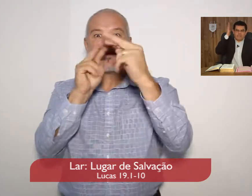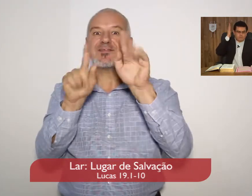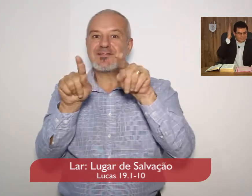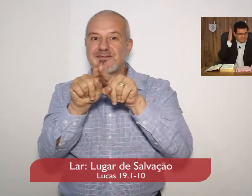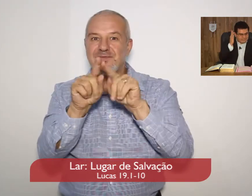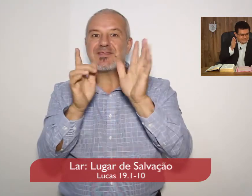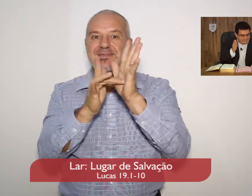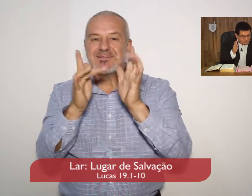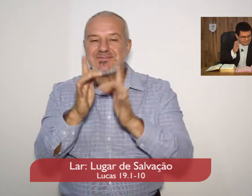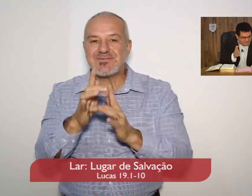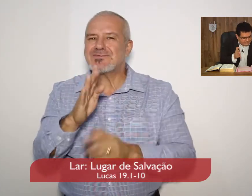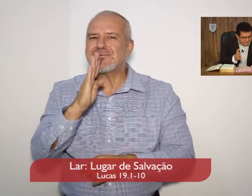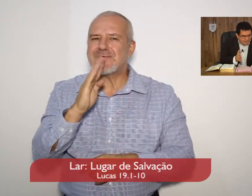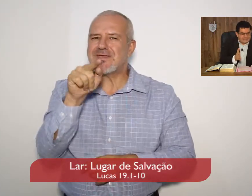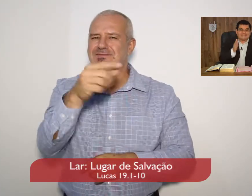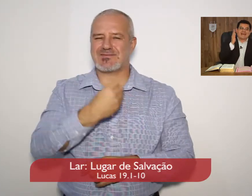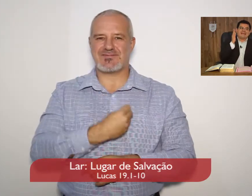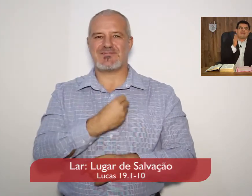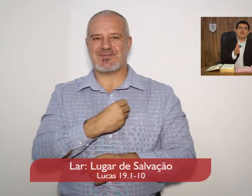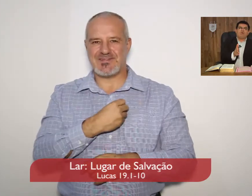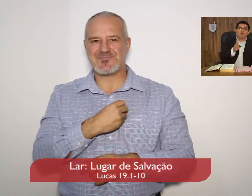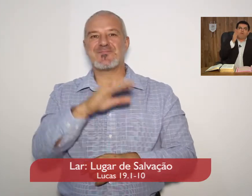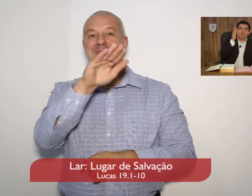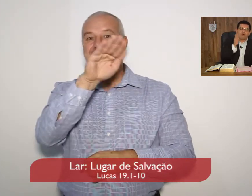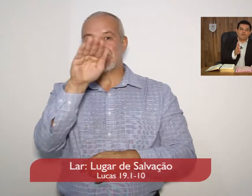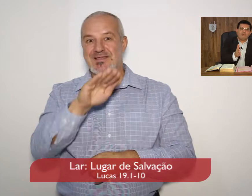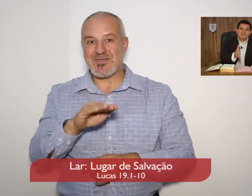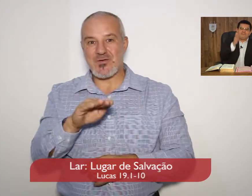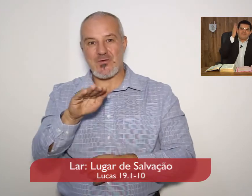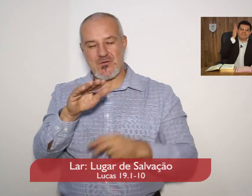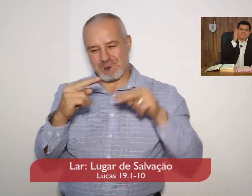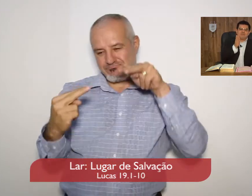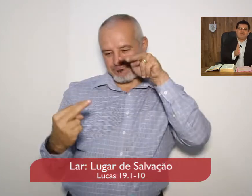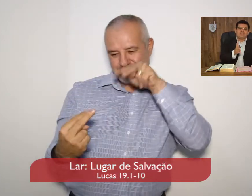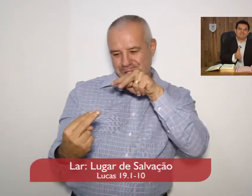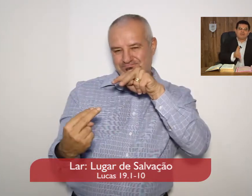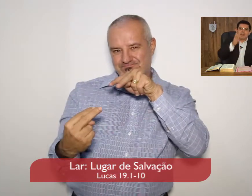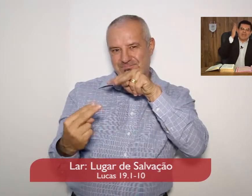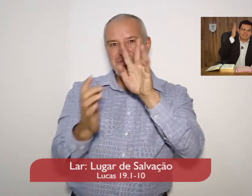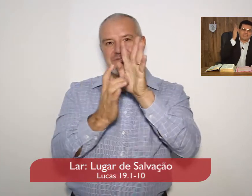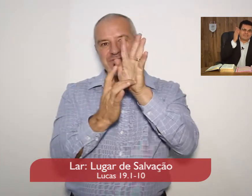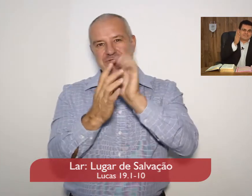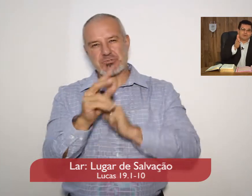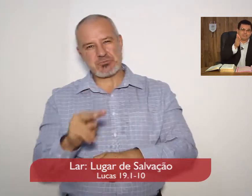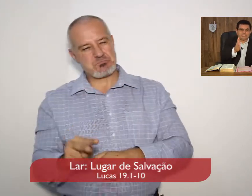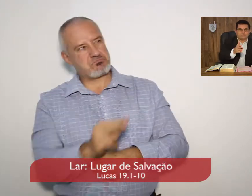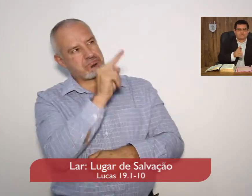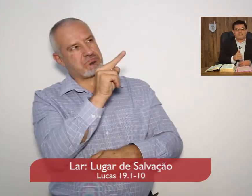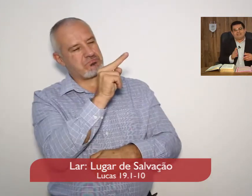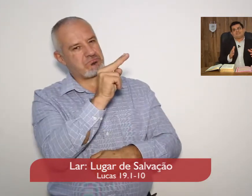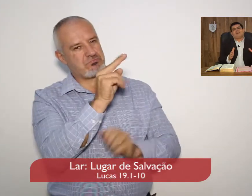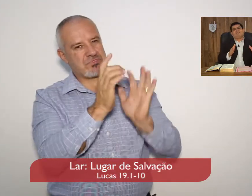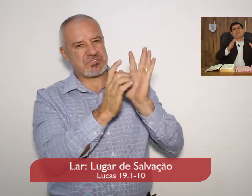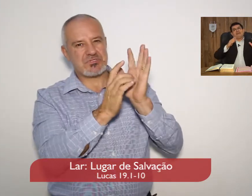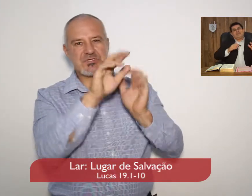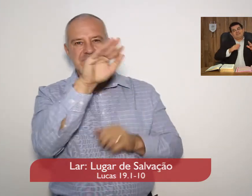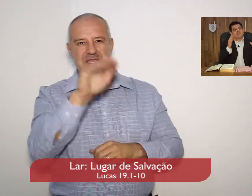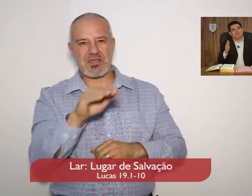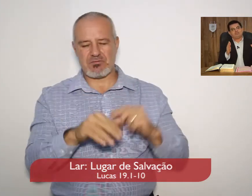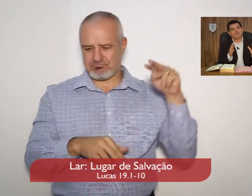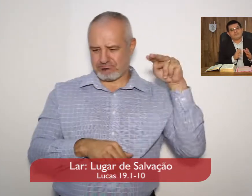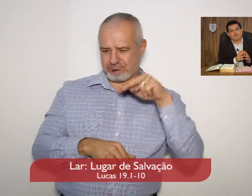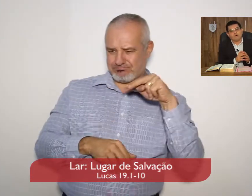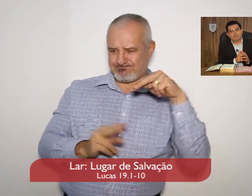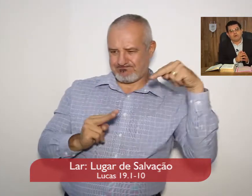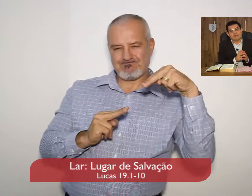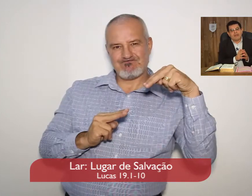nós olhamos na direção certa. Zaqueu olhou fitamente em direção a Jesus. Ele estava em